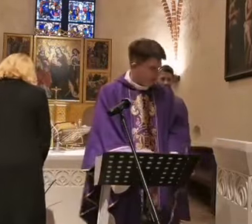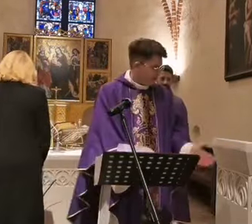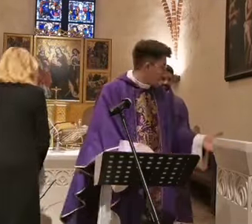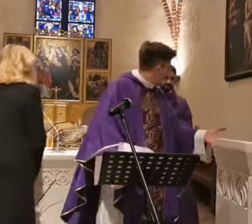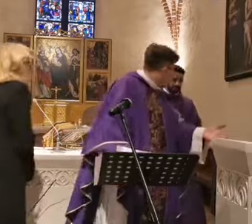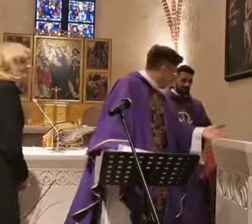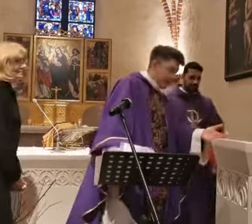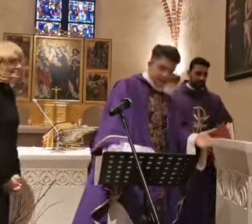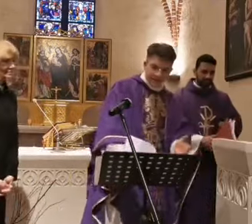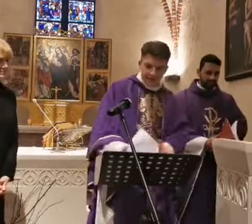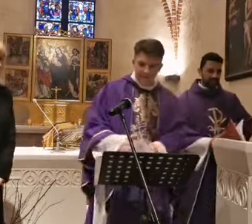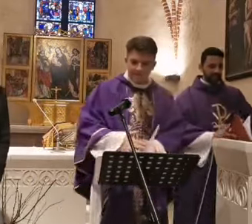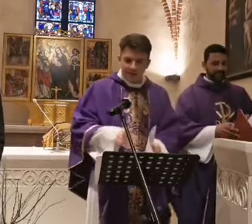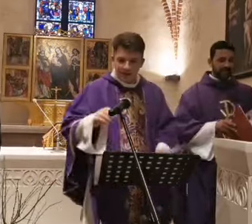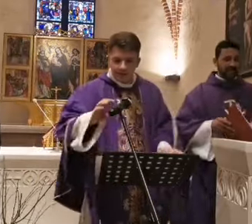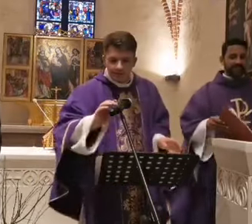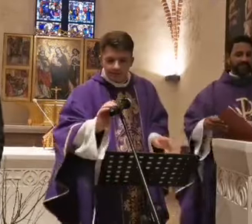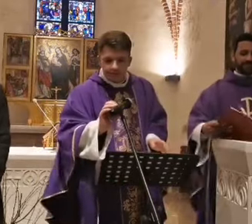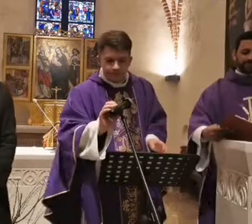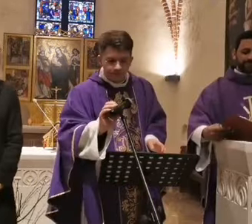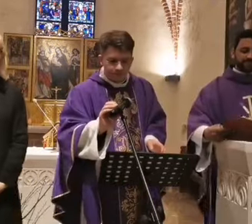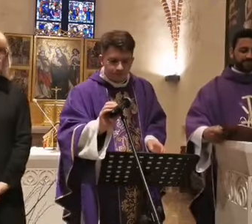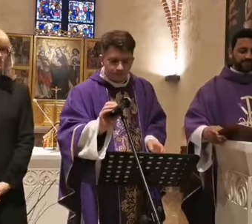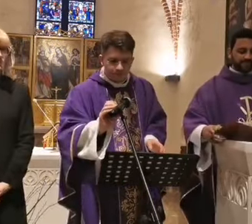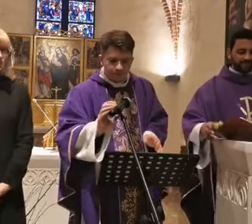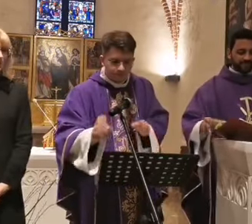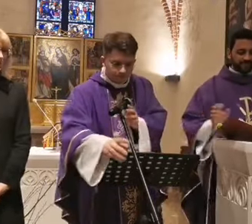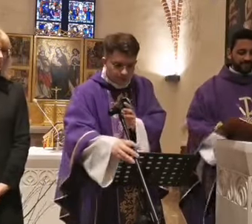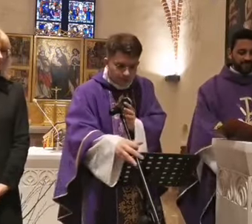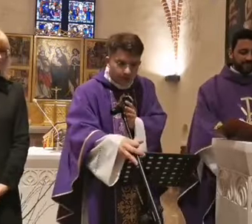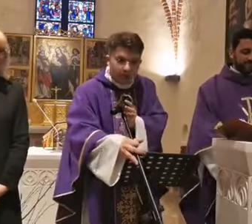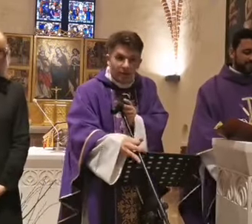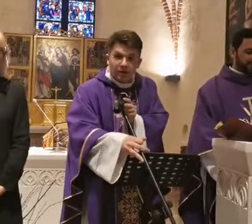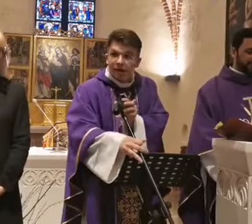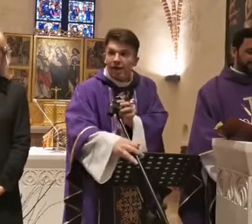spróbujemy Lego Madre tego.